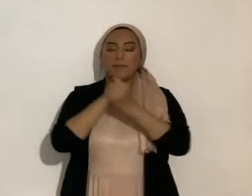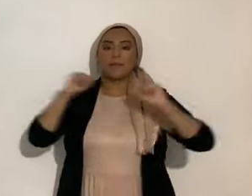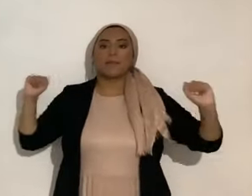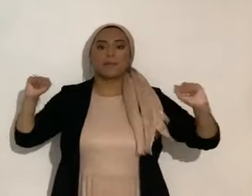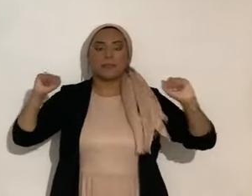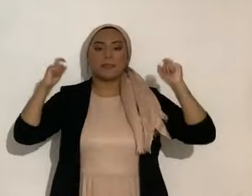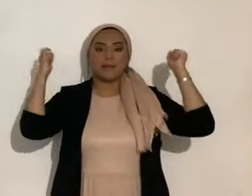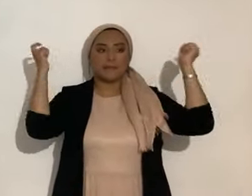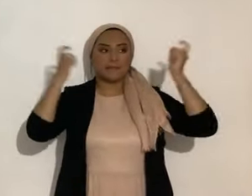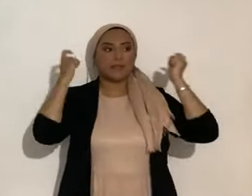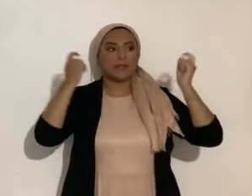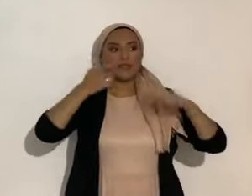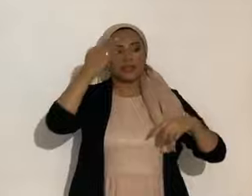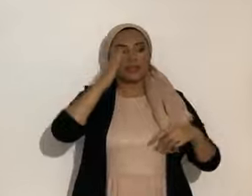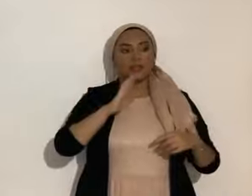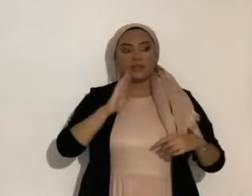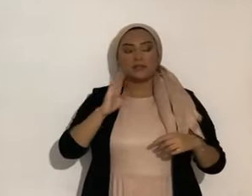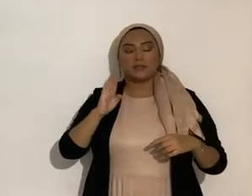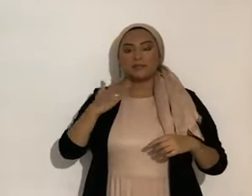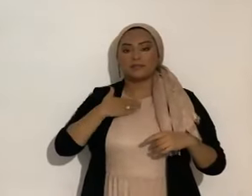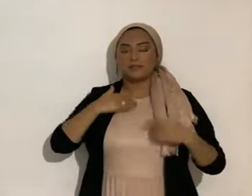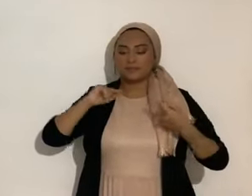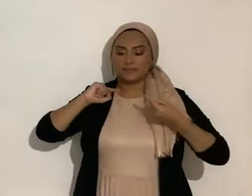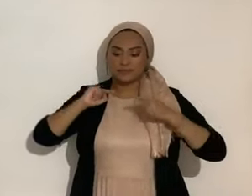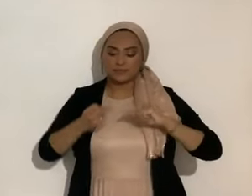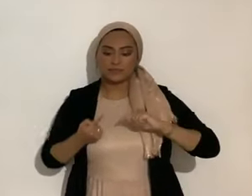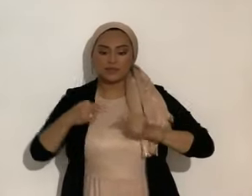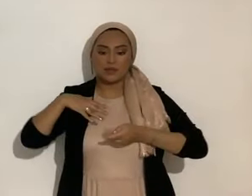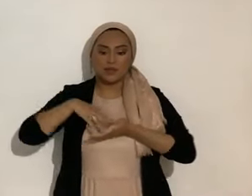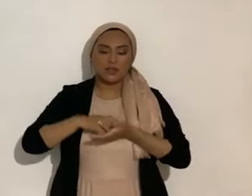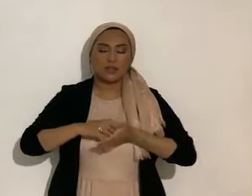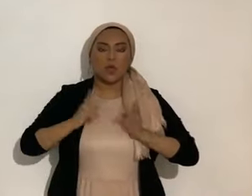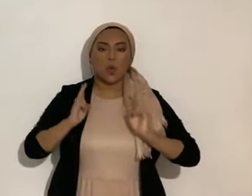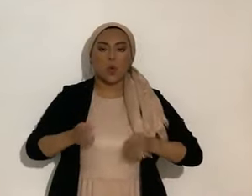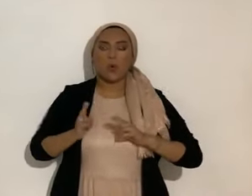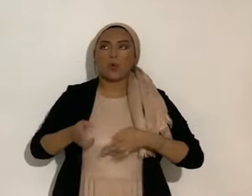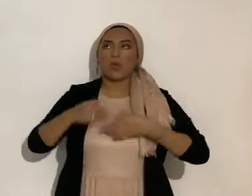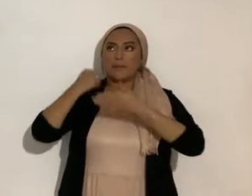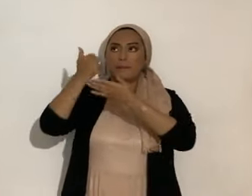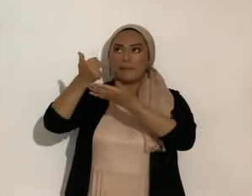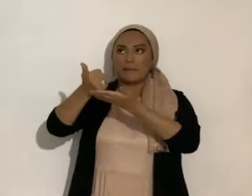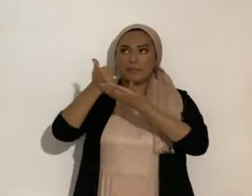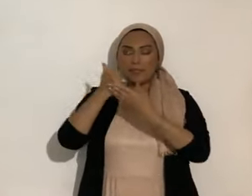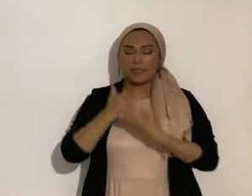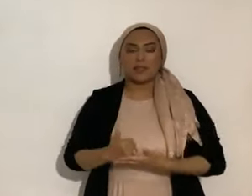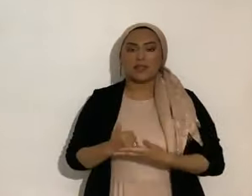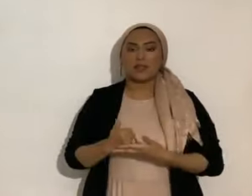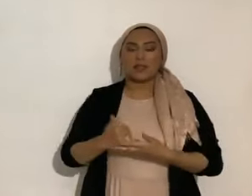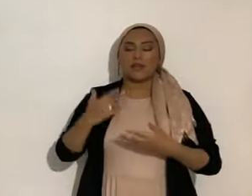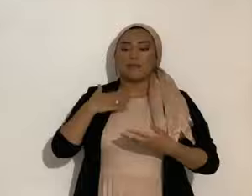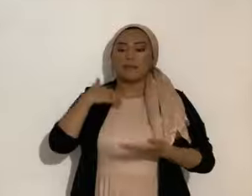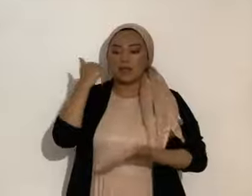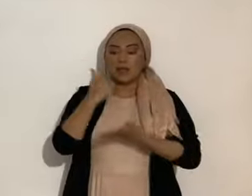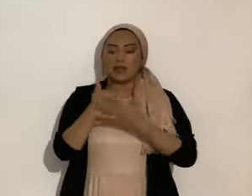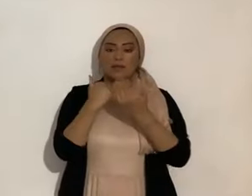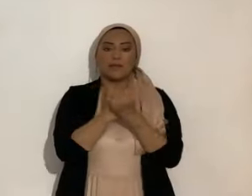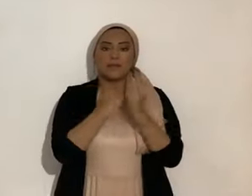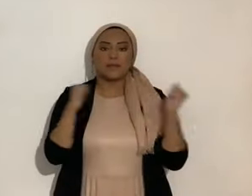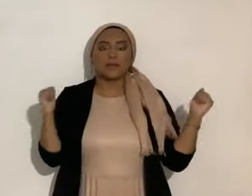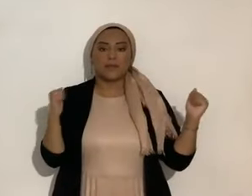Engrandecido sea Elohim. Yo estoy afligido y menesteroso. Apresúrate a mí, oh Elohim. Ayuda mía y mi libertador eres